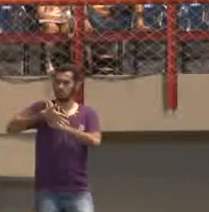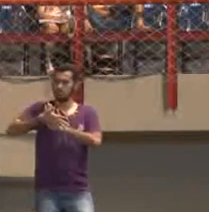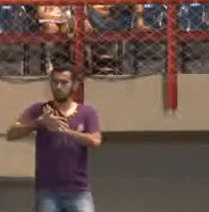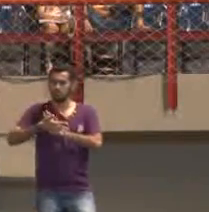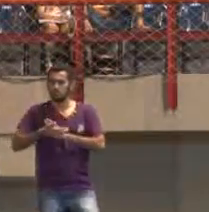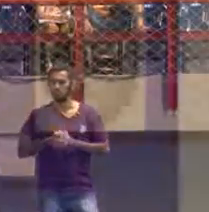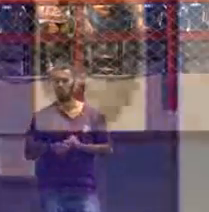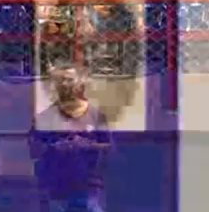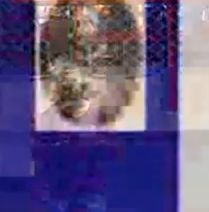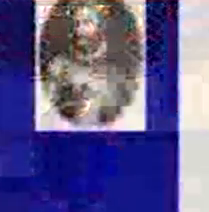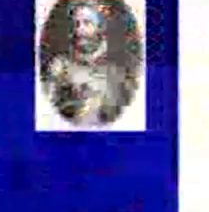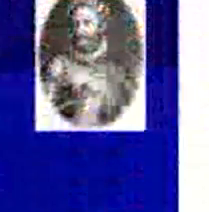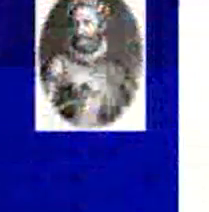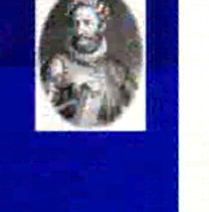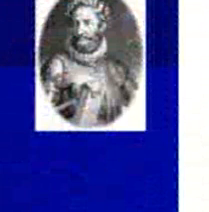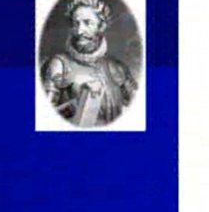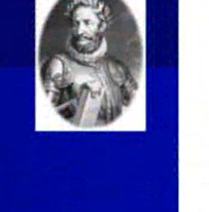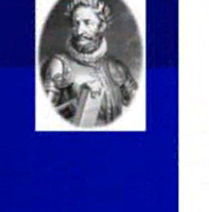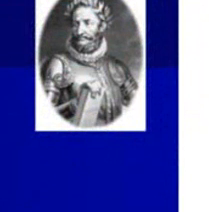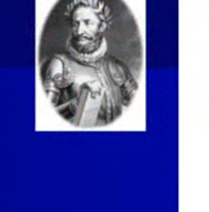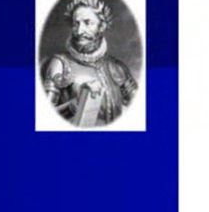Passa aí o primeiro, brother.